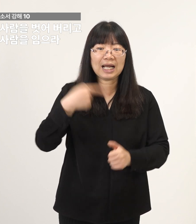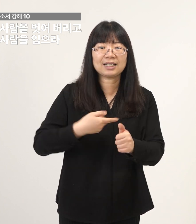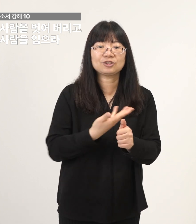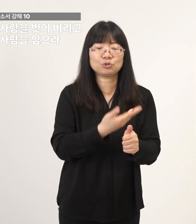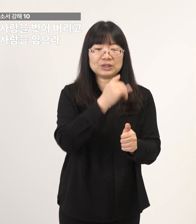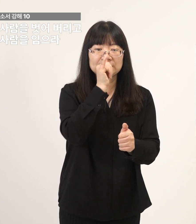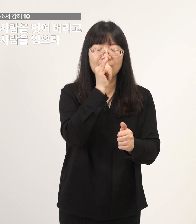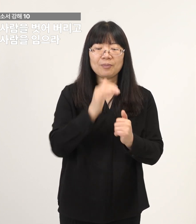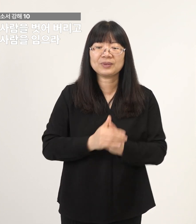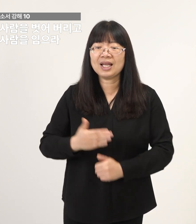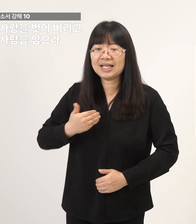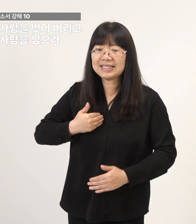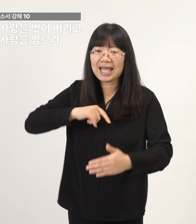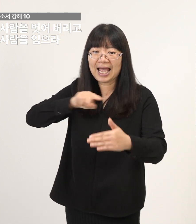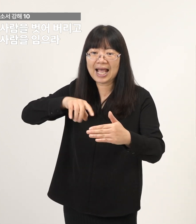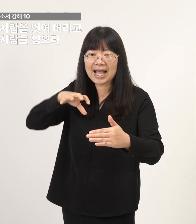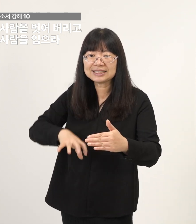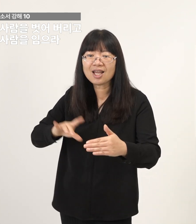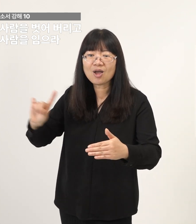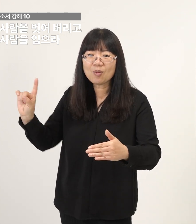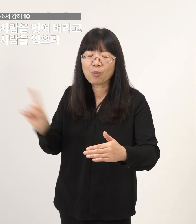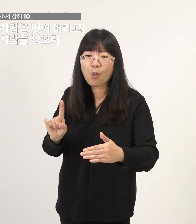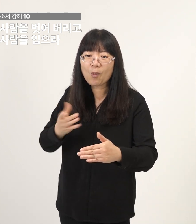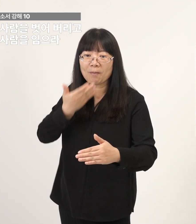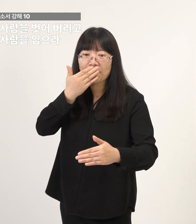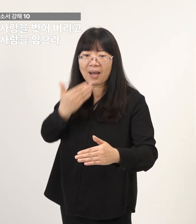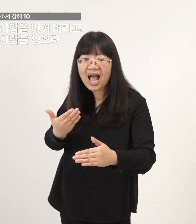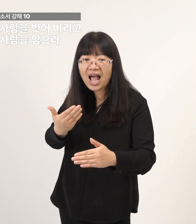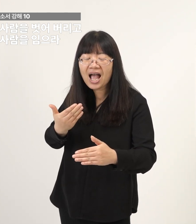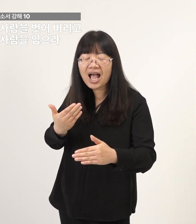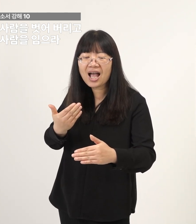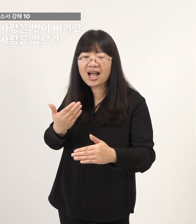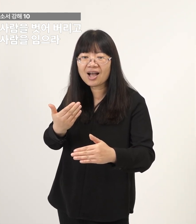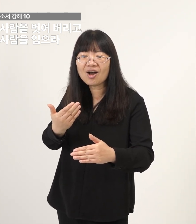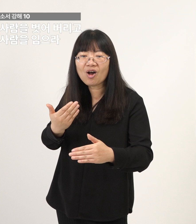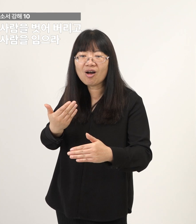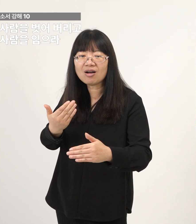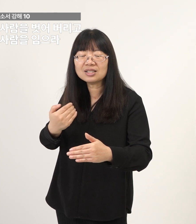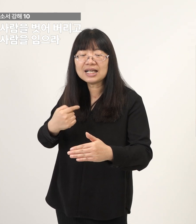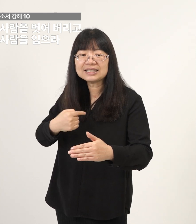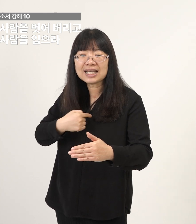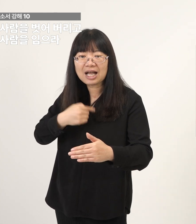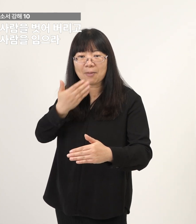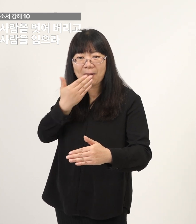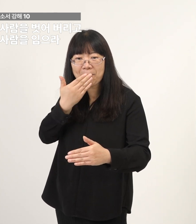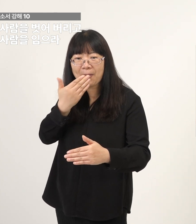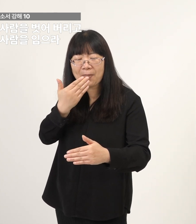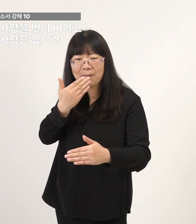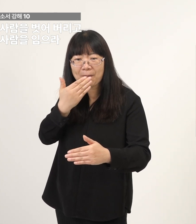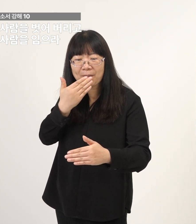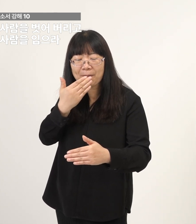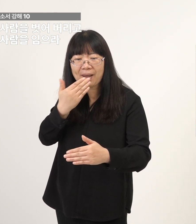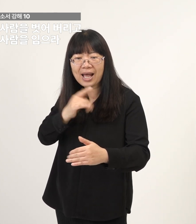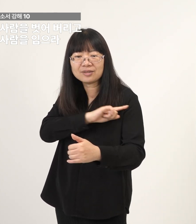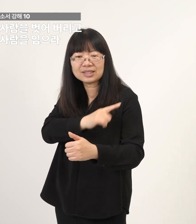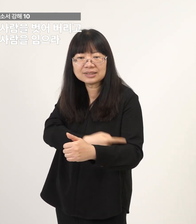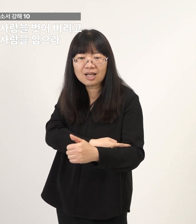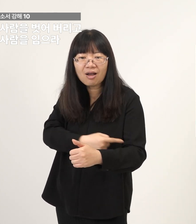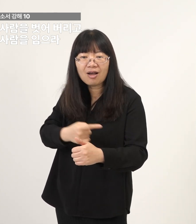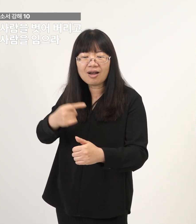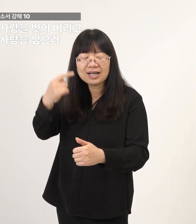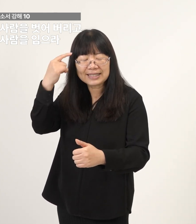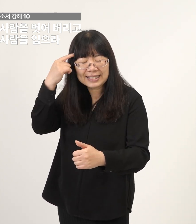내 안에 어떤 가능성 내지는 여지를 건드리고 개발하고 자극해서 동기부여를